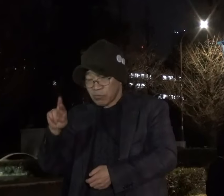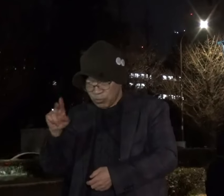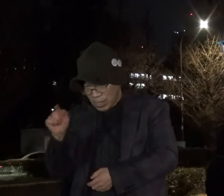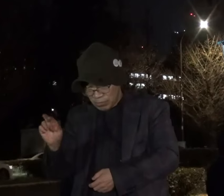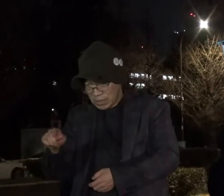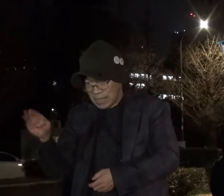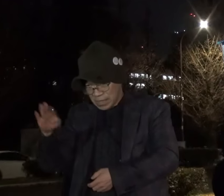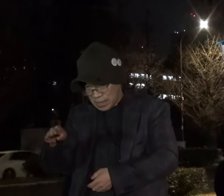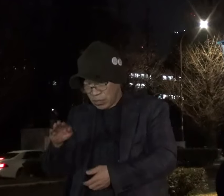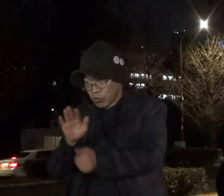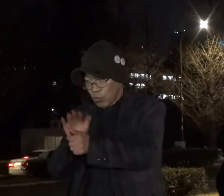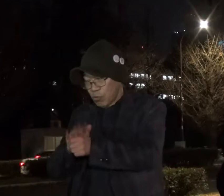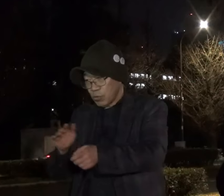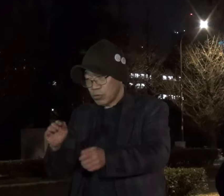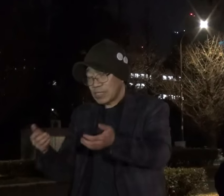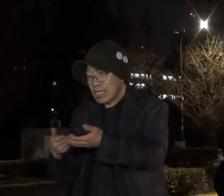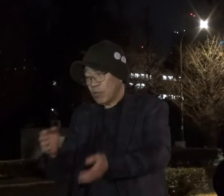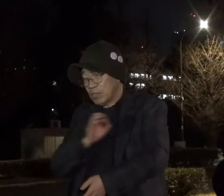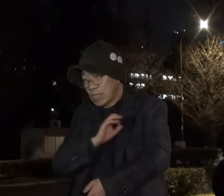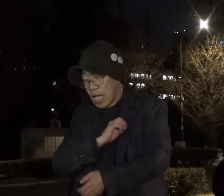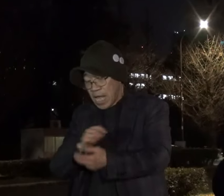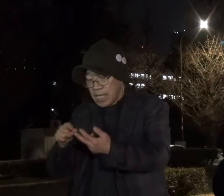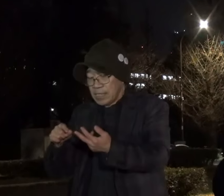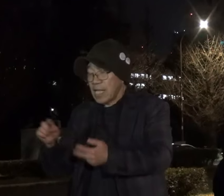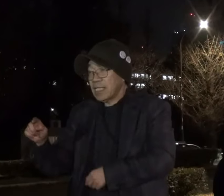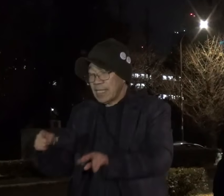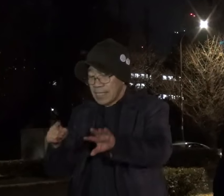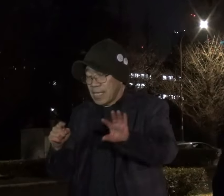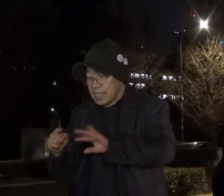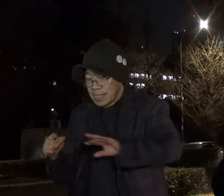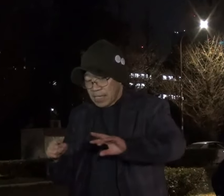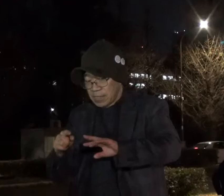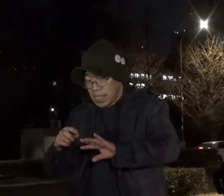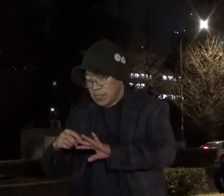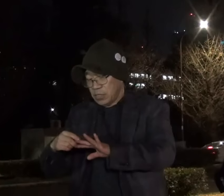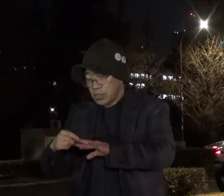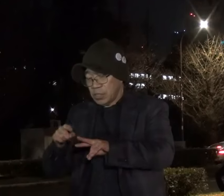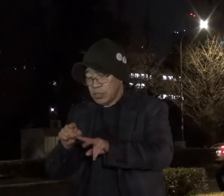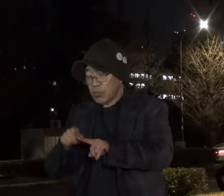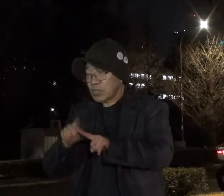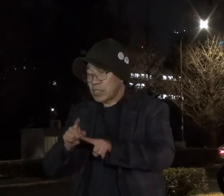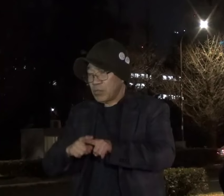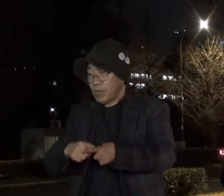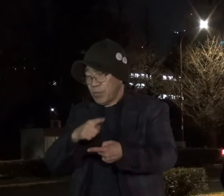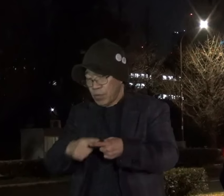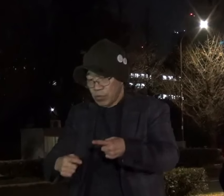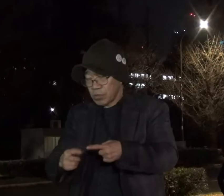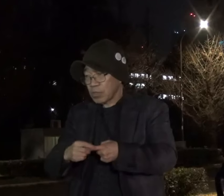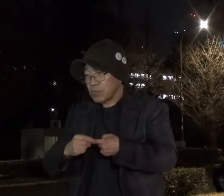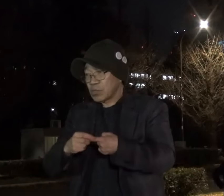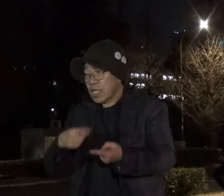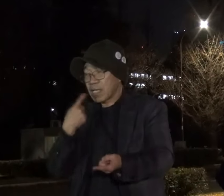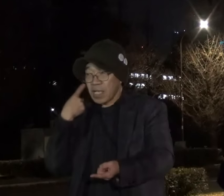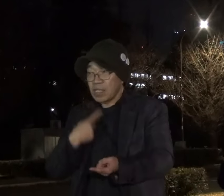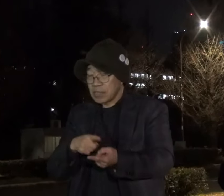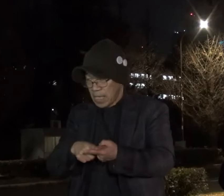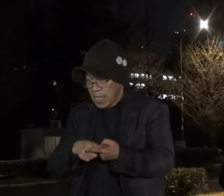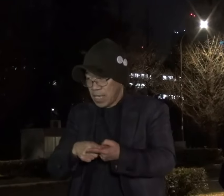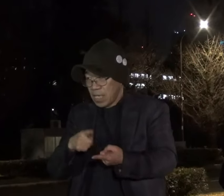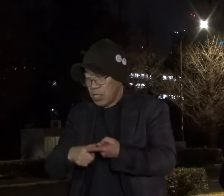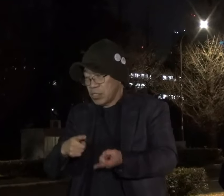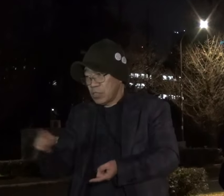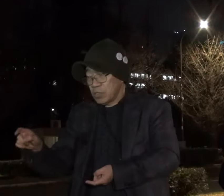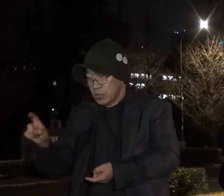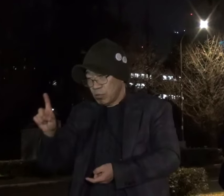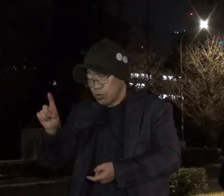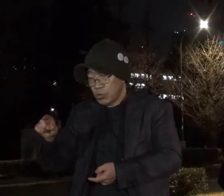企業作業員が左手人差し指を負傷、救急医療室の医師に緊急搬送の必要があると診断され、同日午前